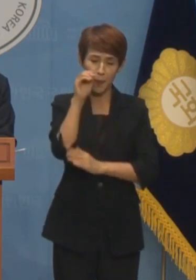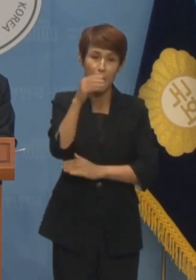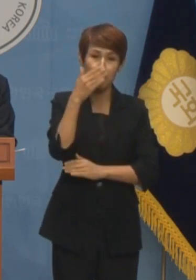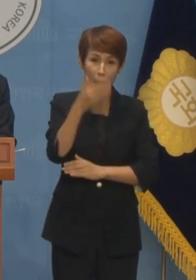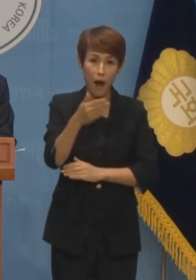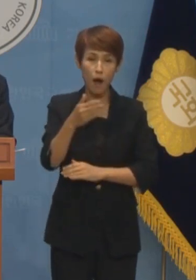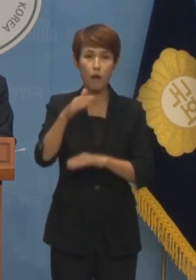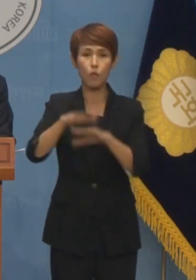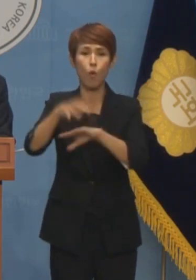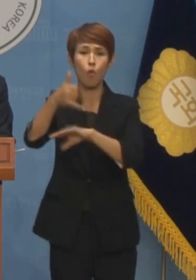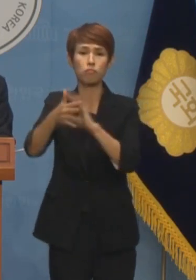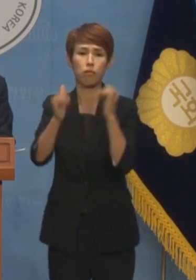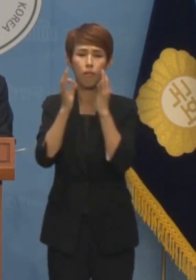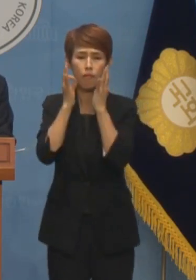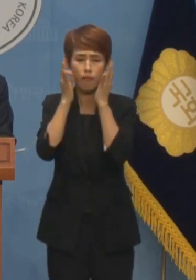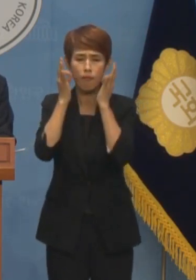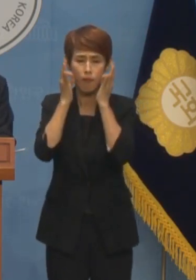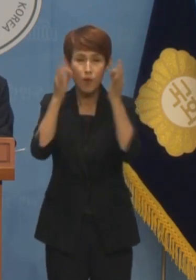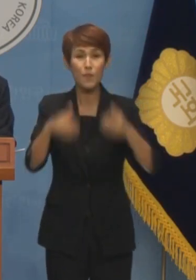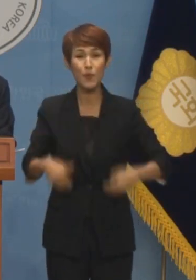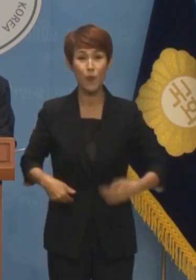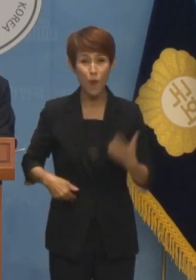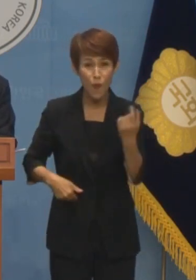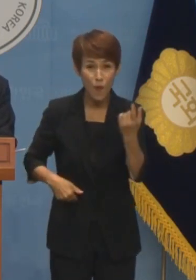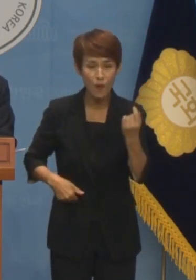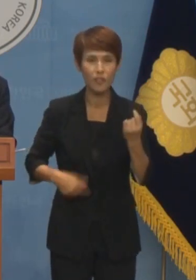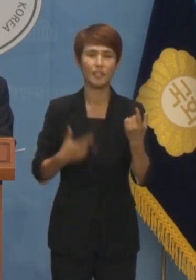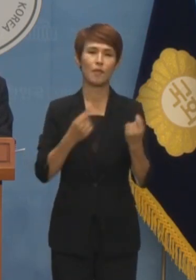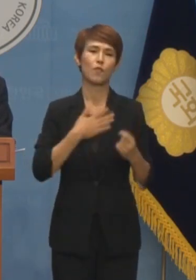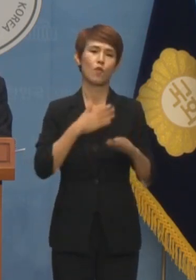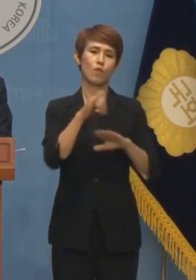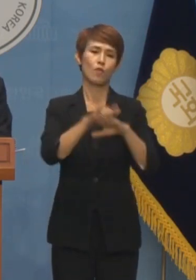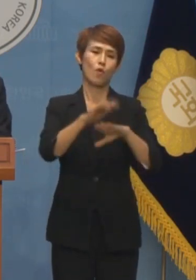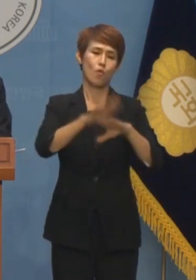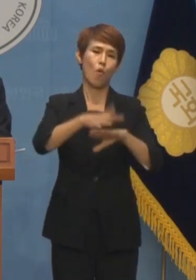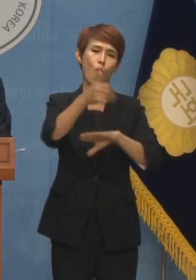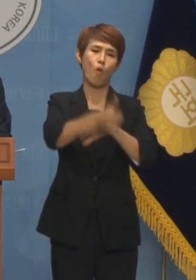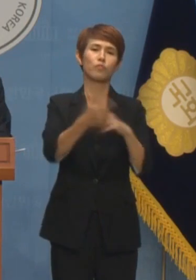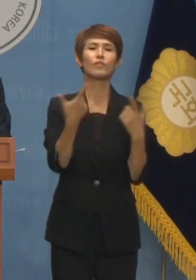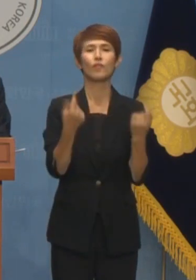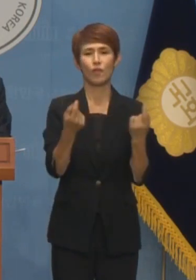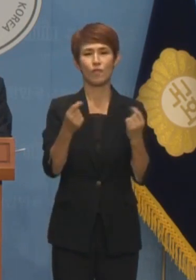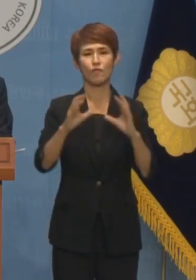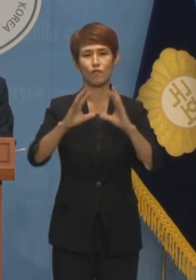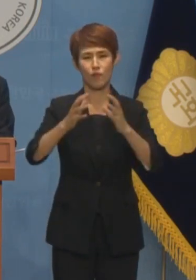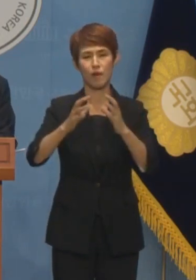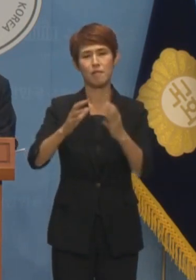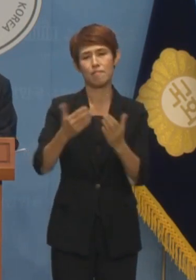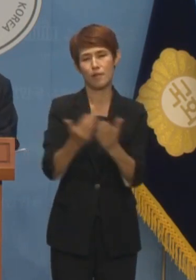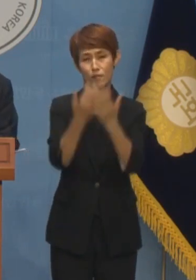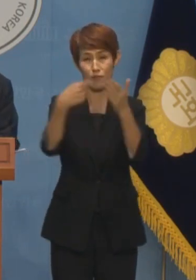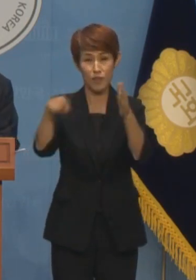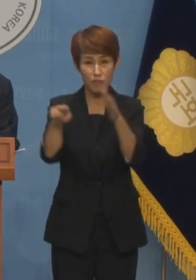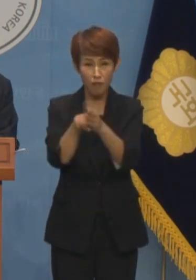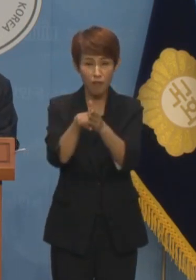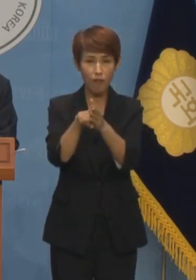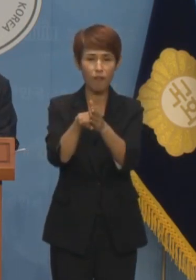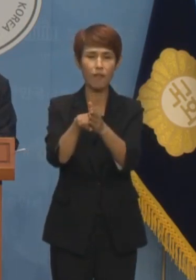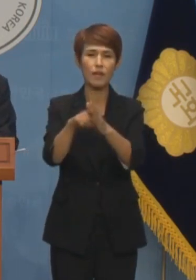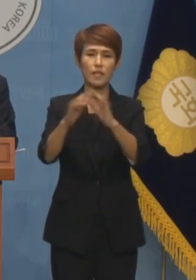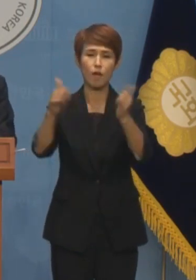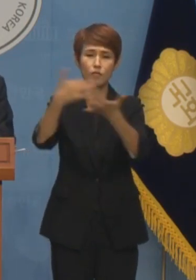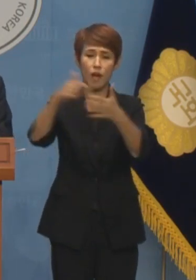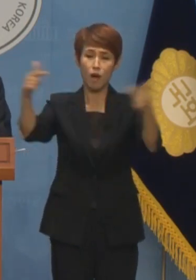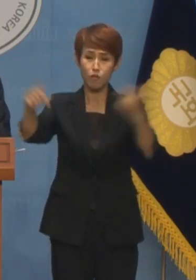정성이 그만큼 필요하다는 것입니다. 그래서 저는 농부의 심정으로 국가 균형 발전을 위해 그간 외면되어 왔던 인구